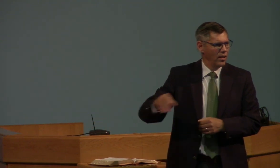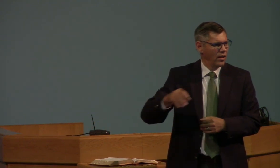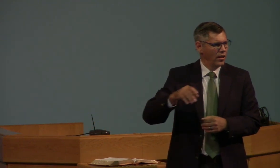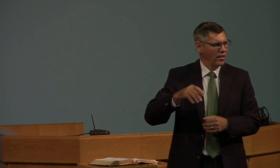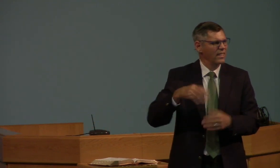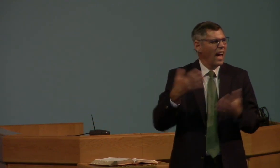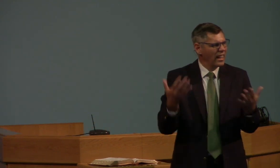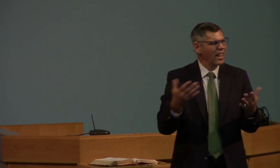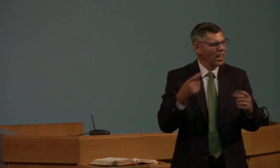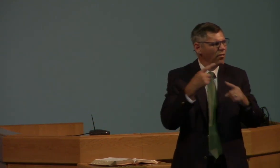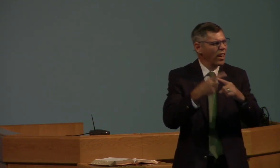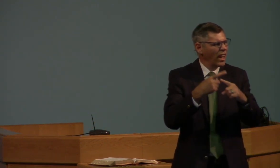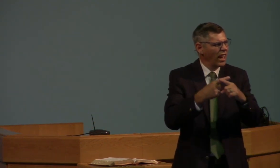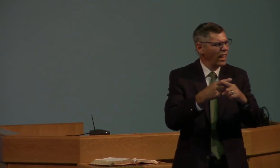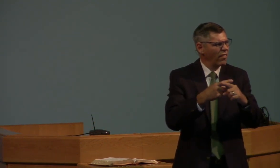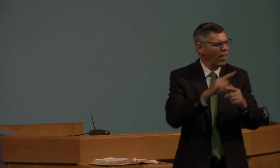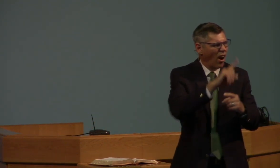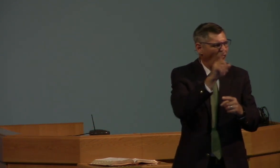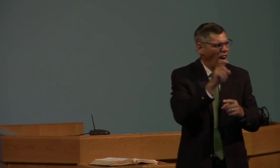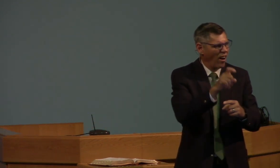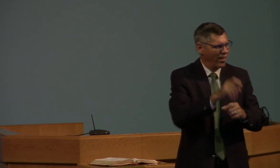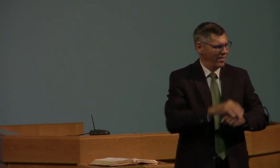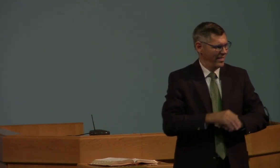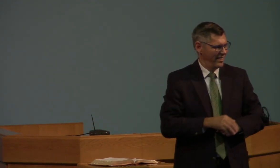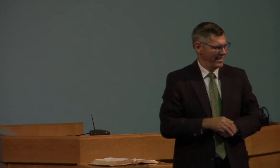dis eintlik verkeerde vraag.